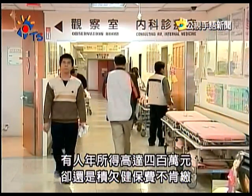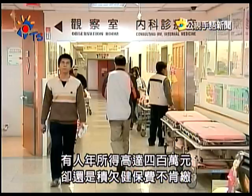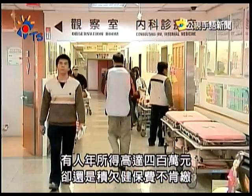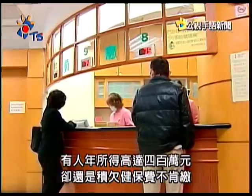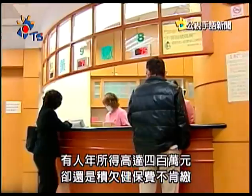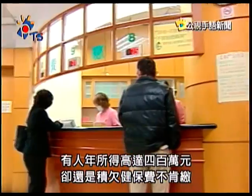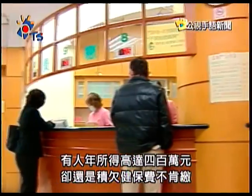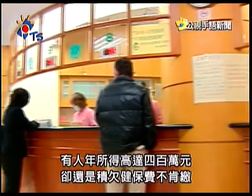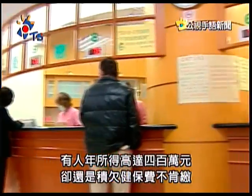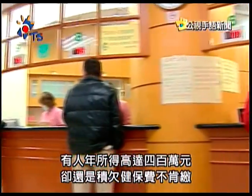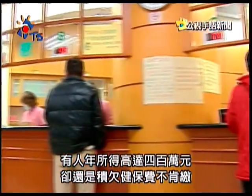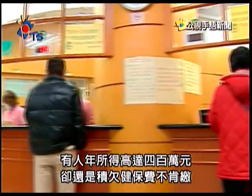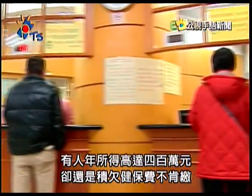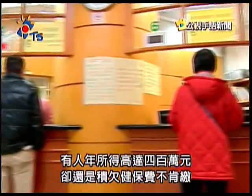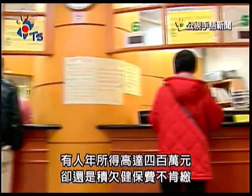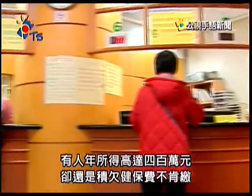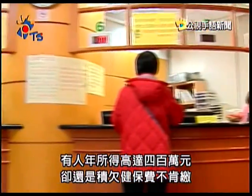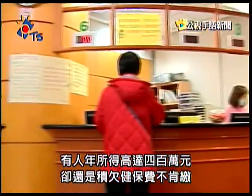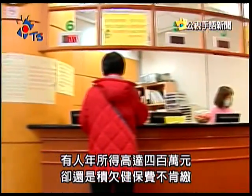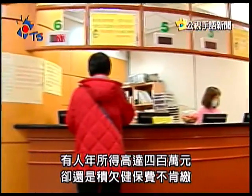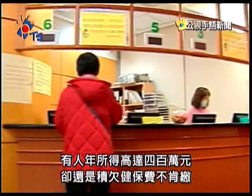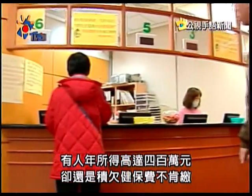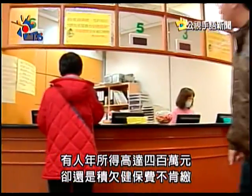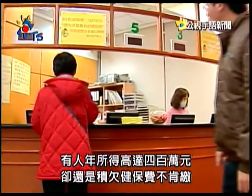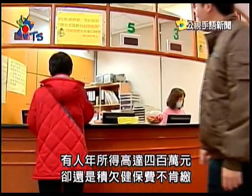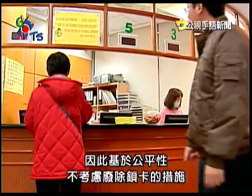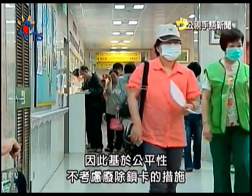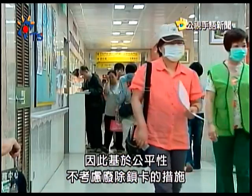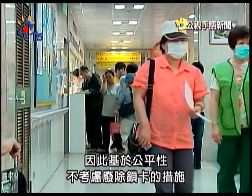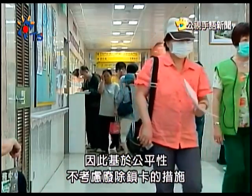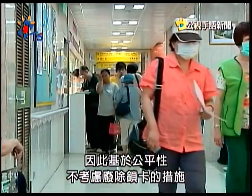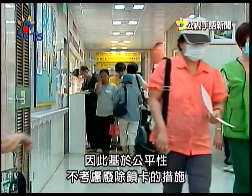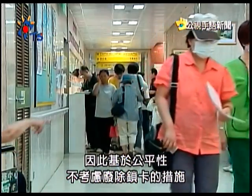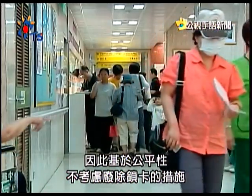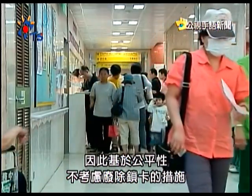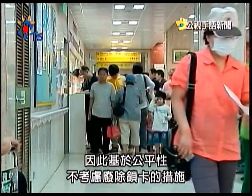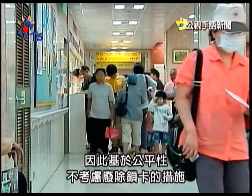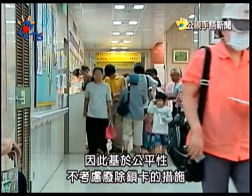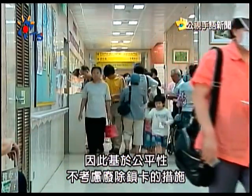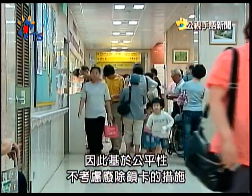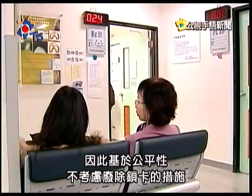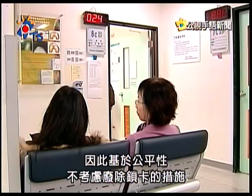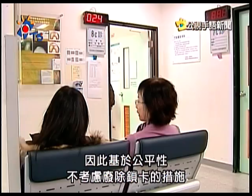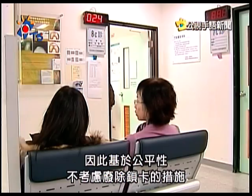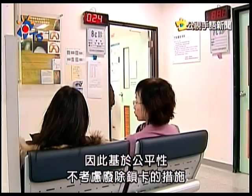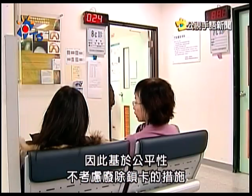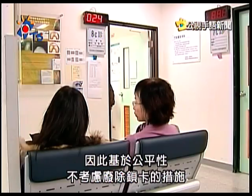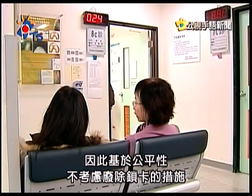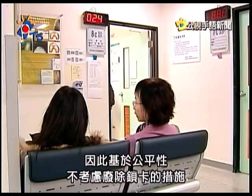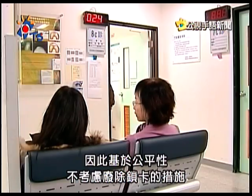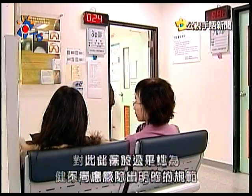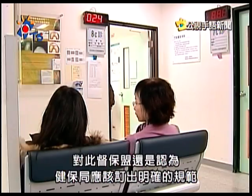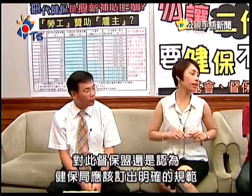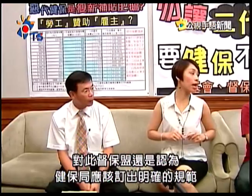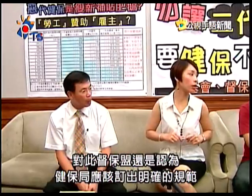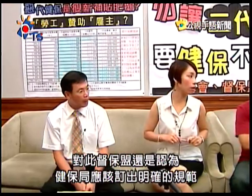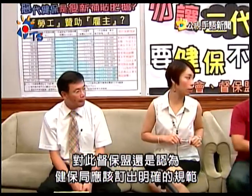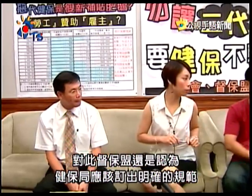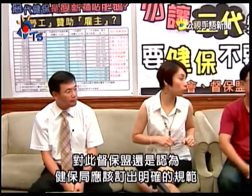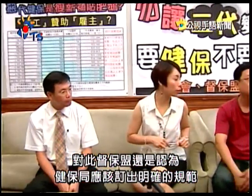得高达400万元，却还是积欠健保费不肯缴，因此基于公平性，不考虑废除锁卡的措施。对此，都保盟还是认